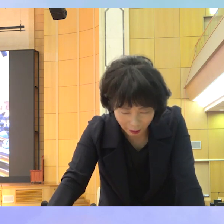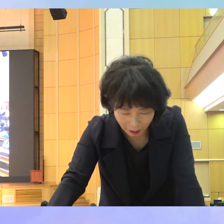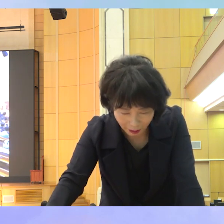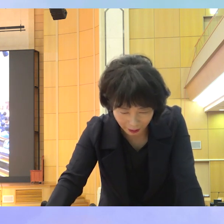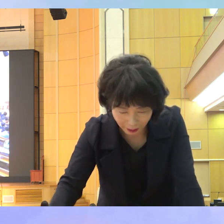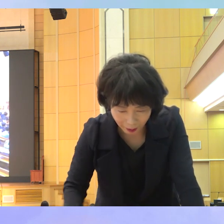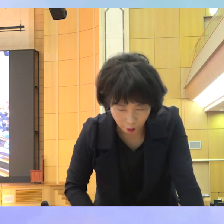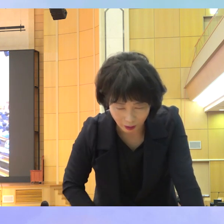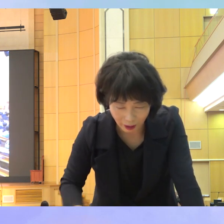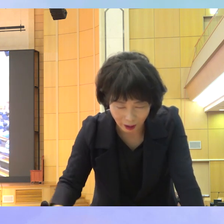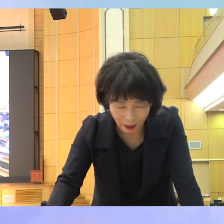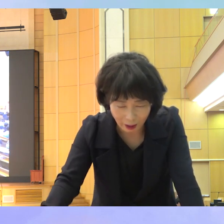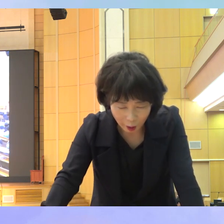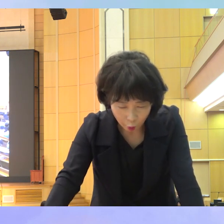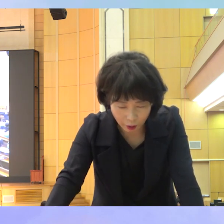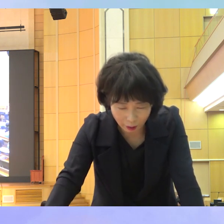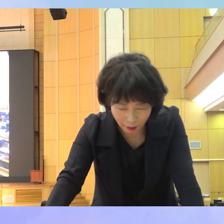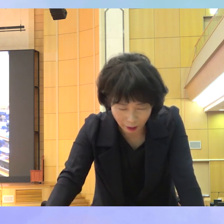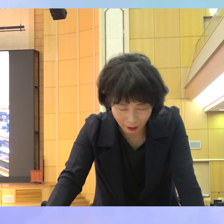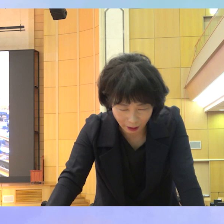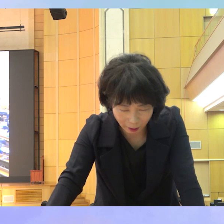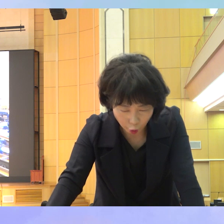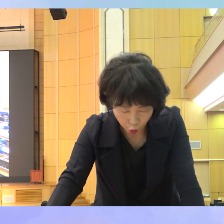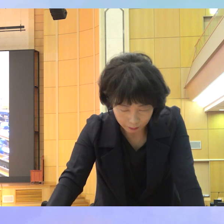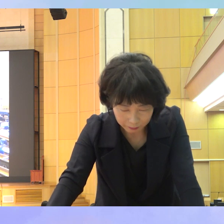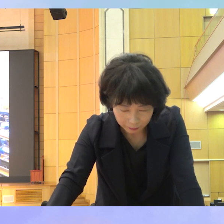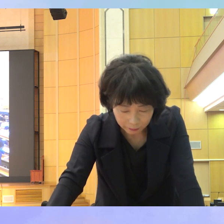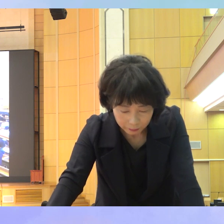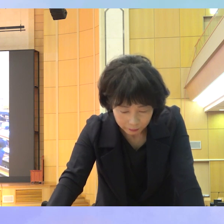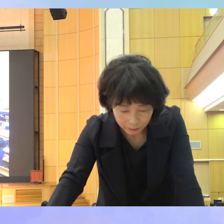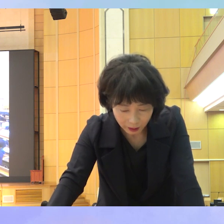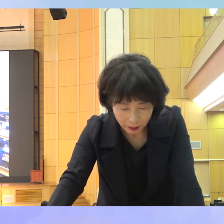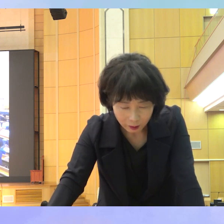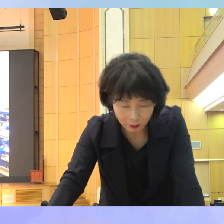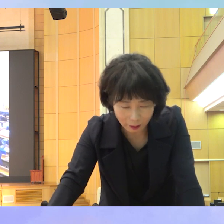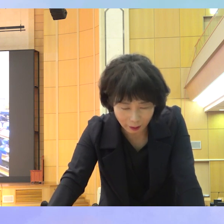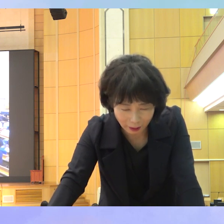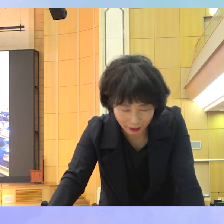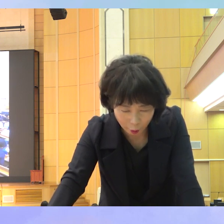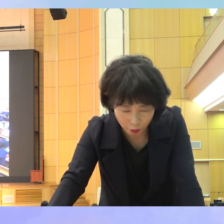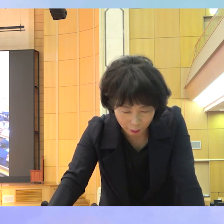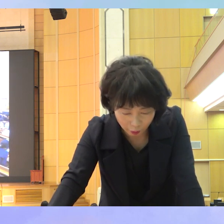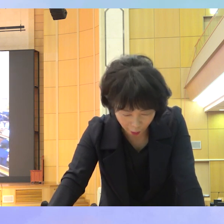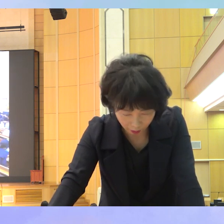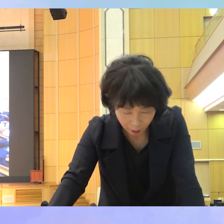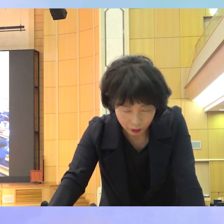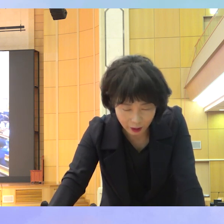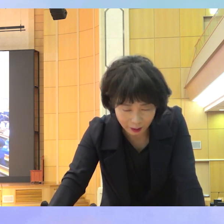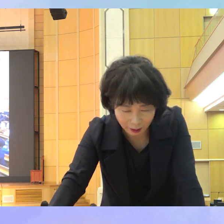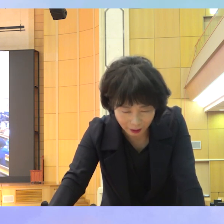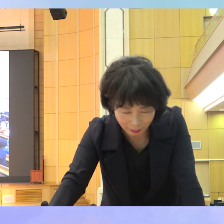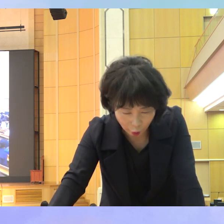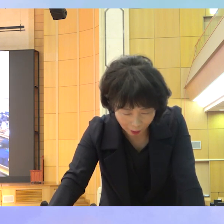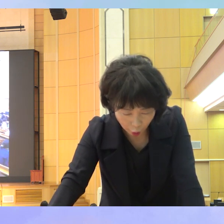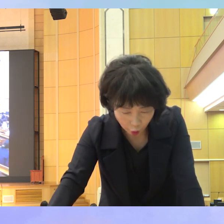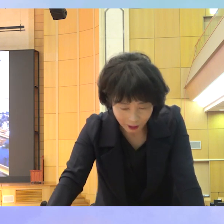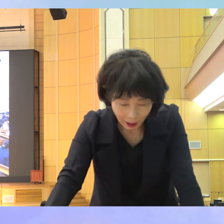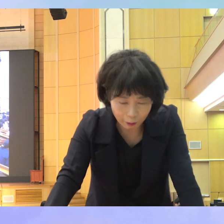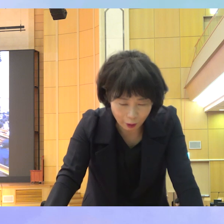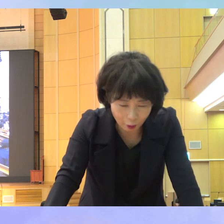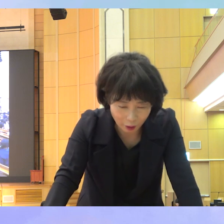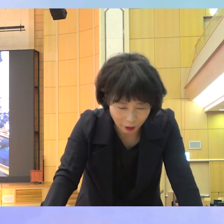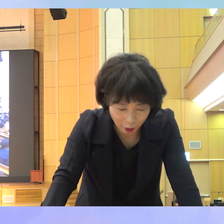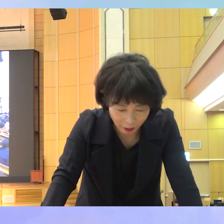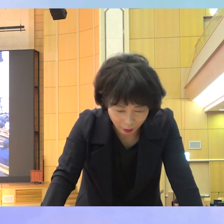입혀졌기 때문에 이제는 낳고 살고 이 생명이 살아나는 역사로 바뀌어졌습니다. 오늘 이것이